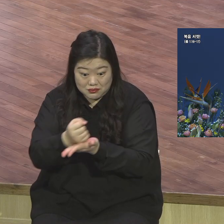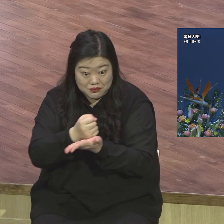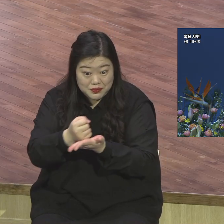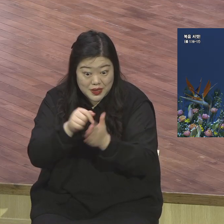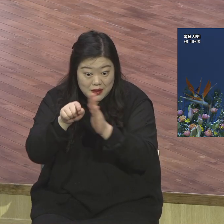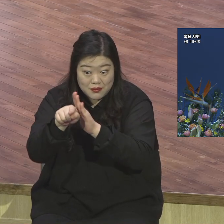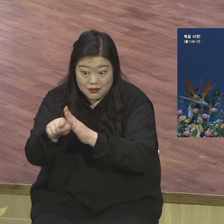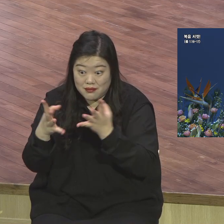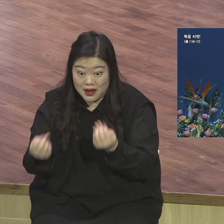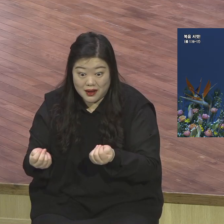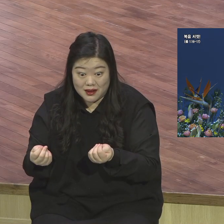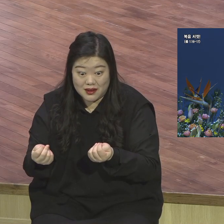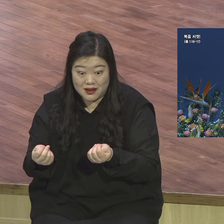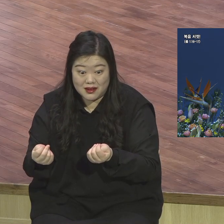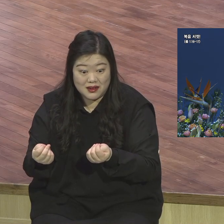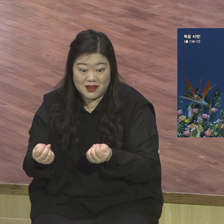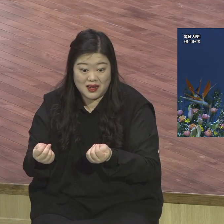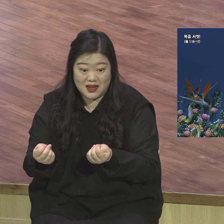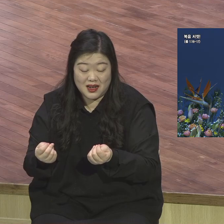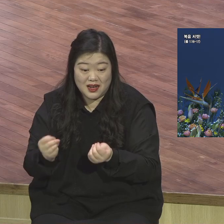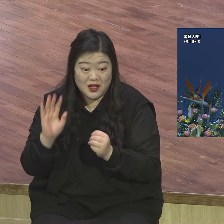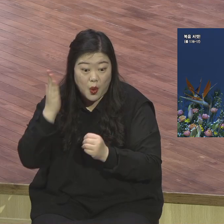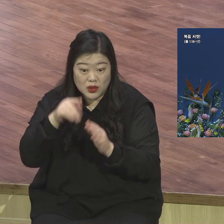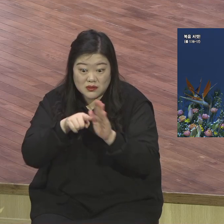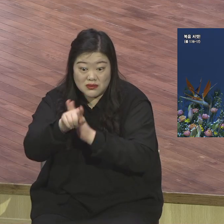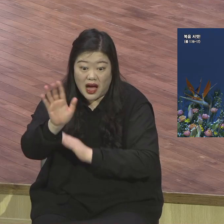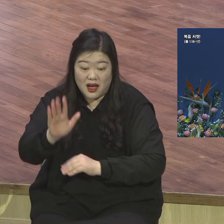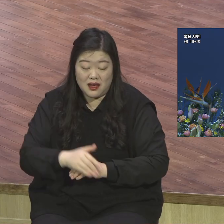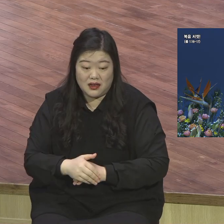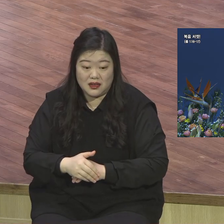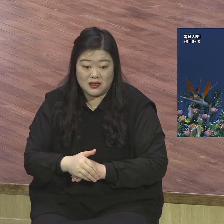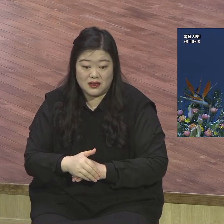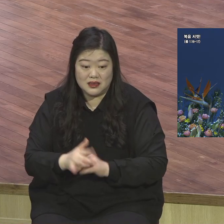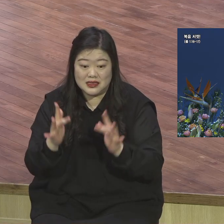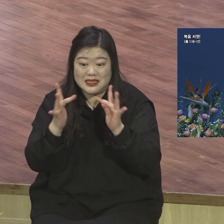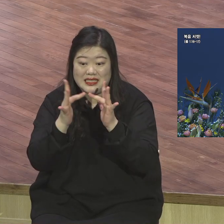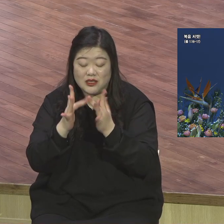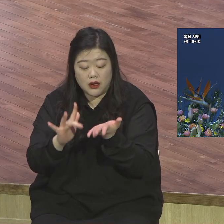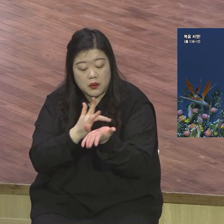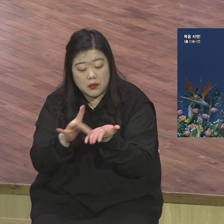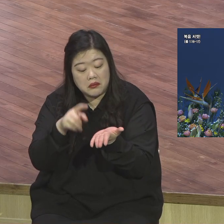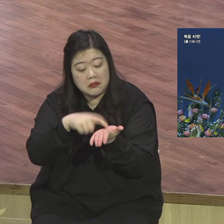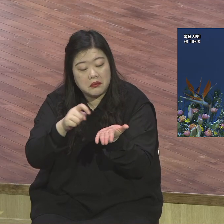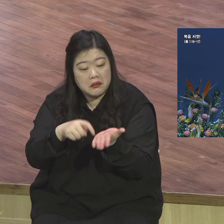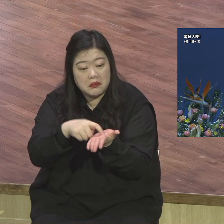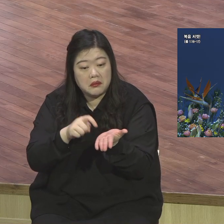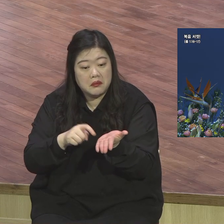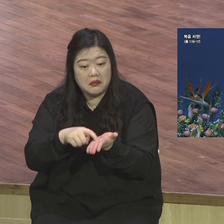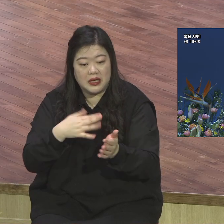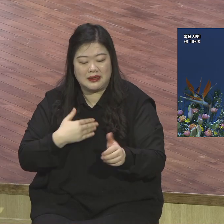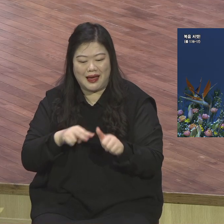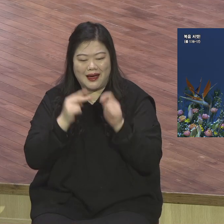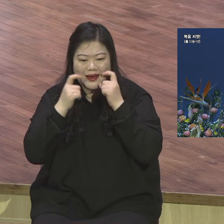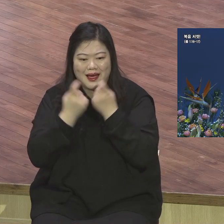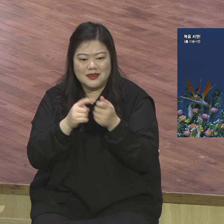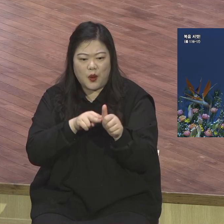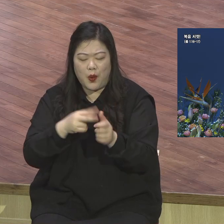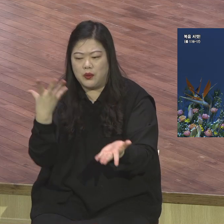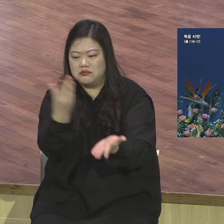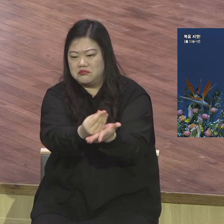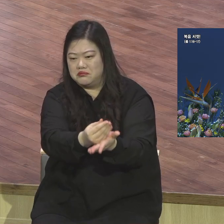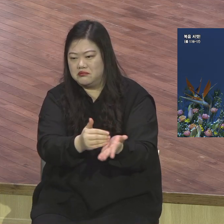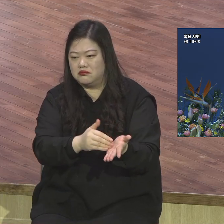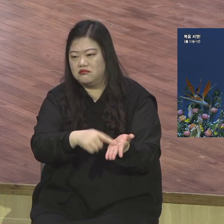운세를 많이 봅니다. 이렇게 모바일 비대면 트렌드가 확산되면서 이 빅데이터를